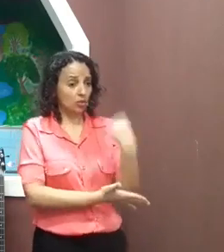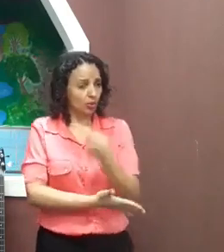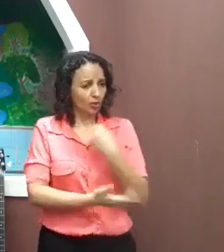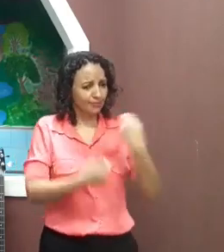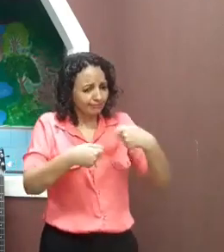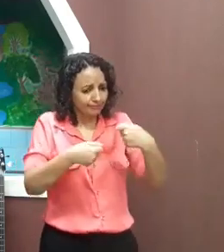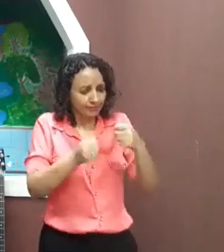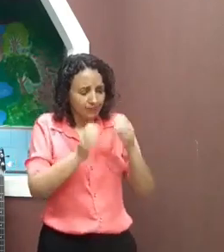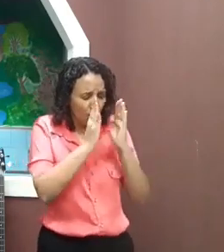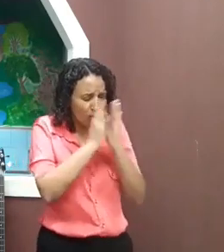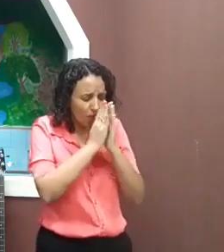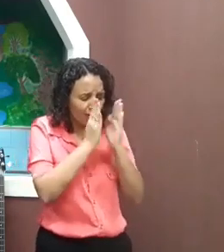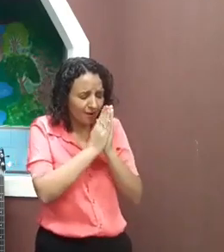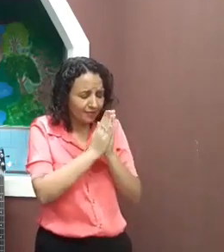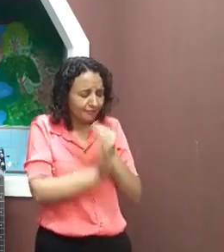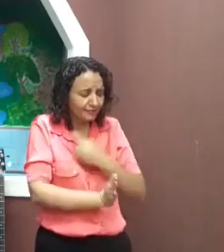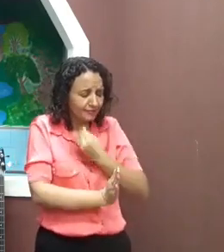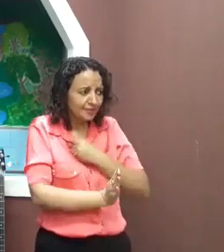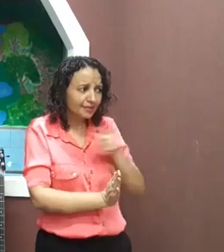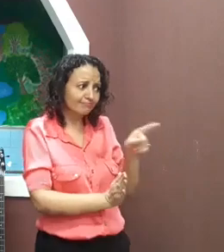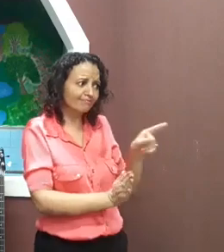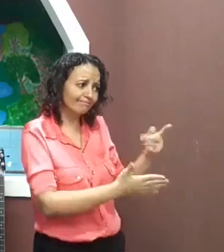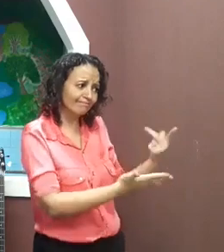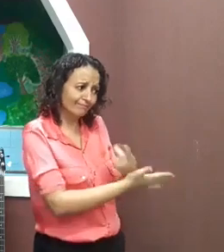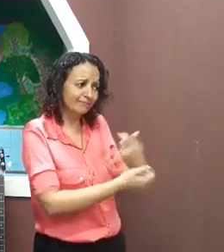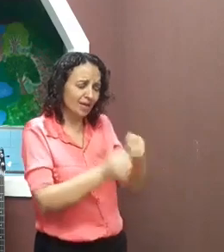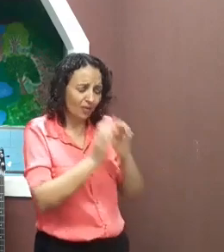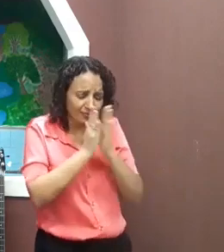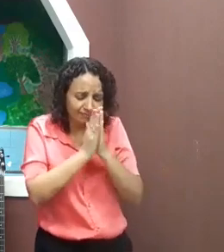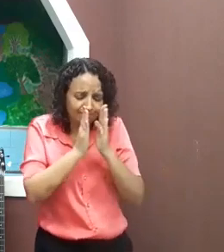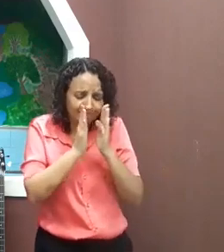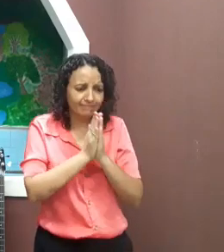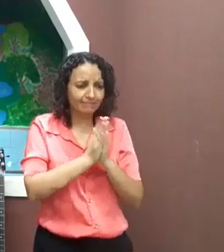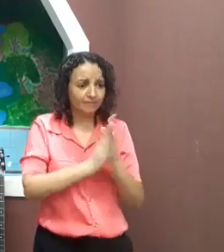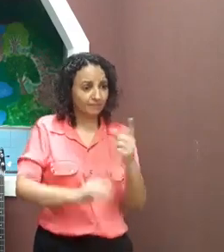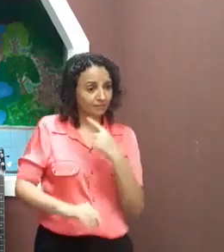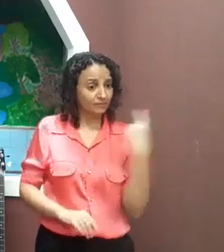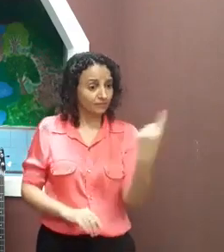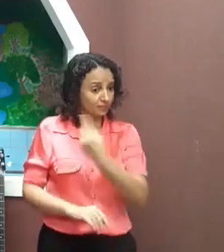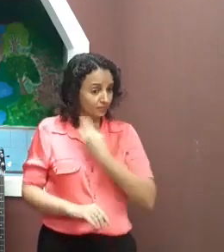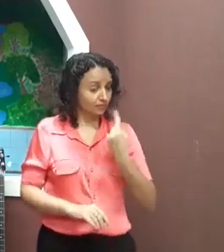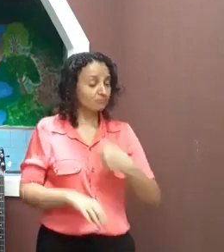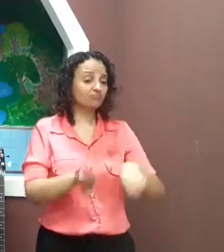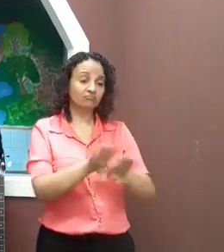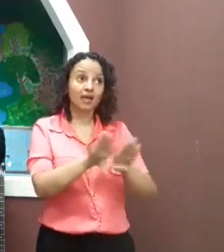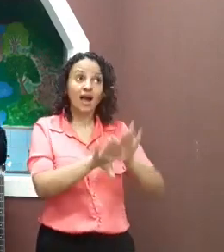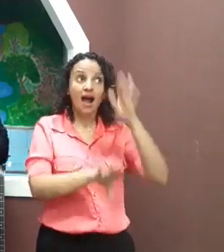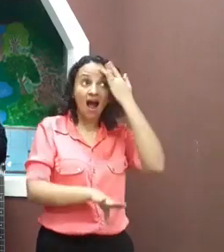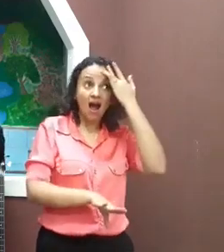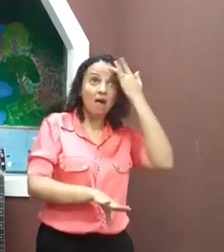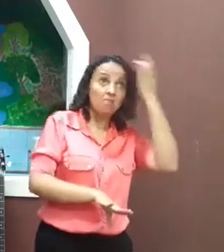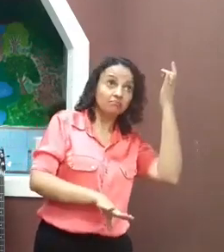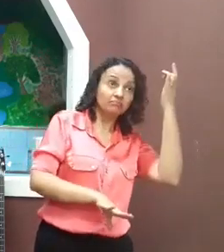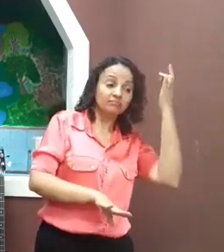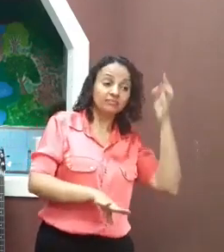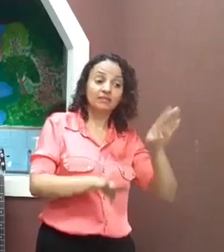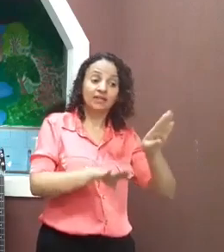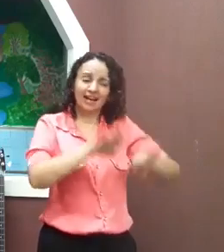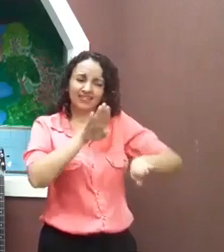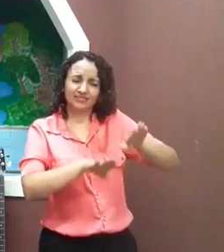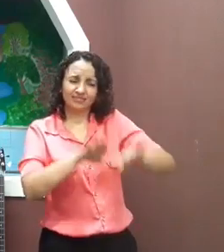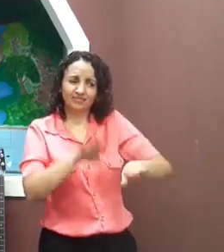não acusar. Porque quem é de nós que de repente amanhã não pode estar incorrendo